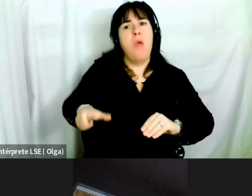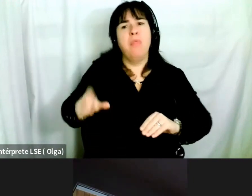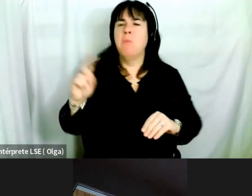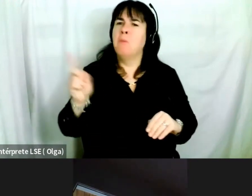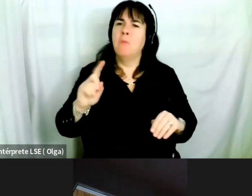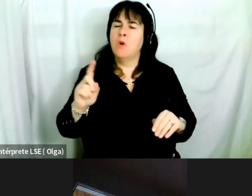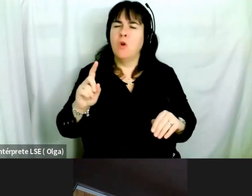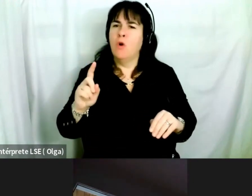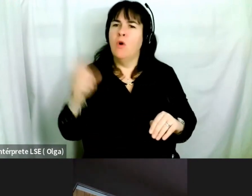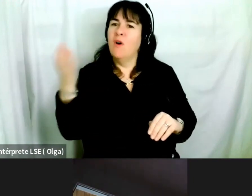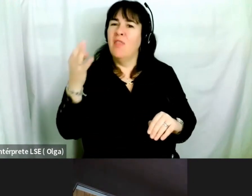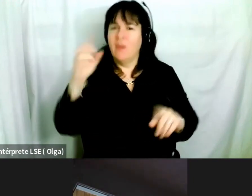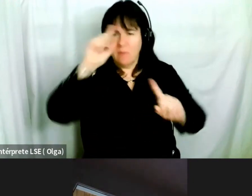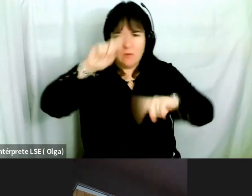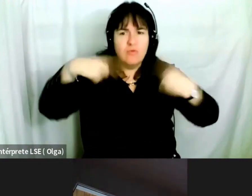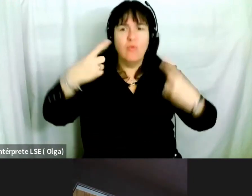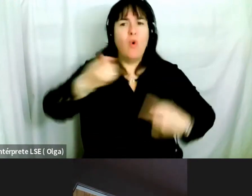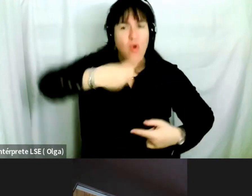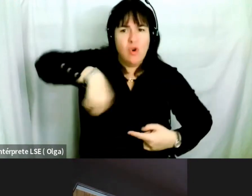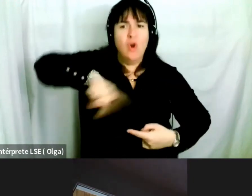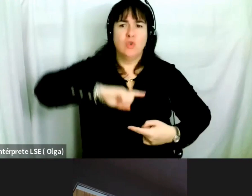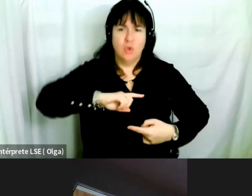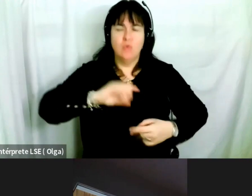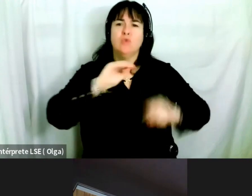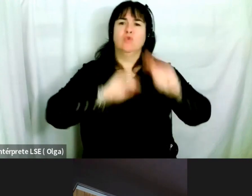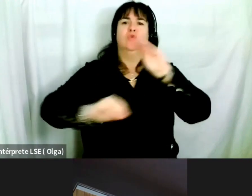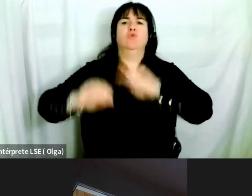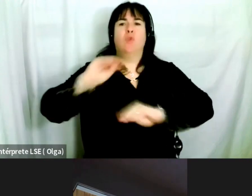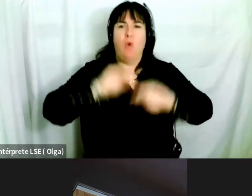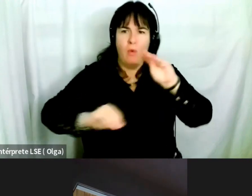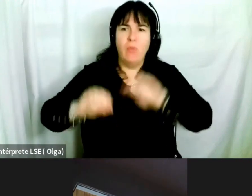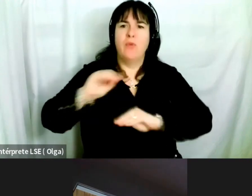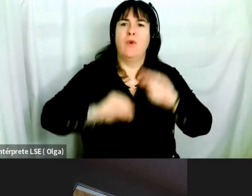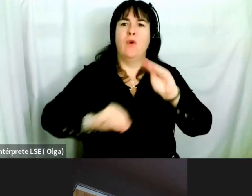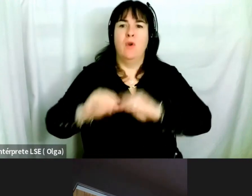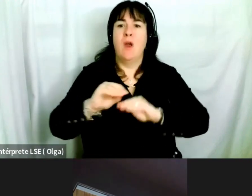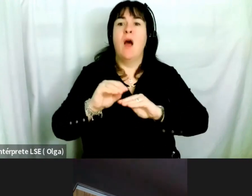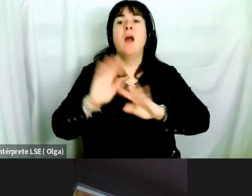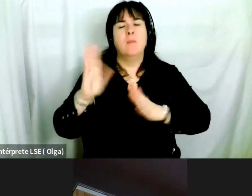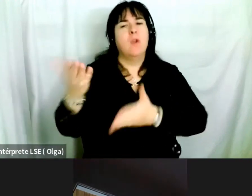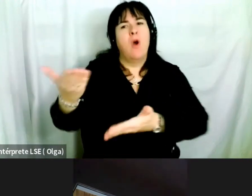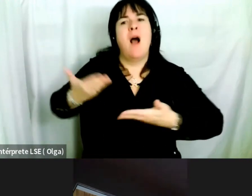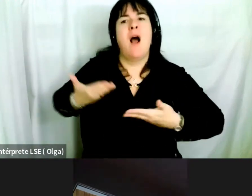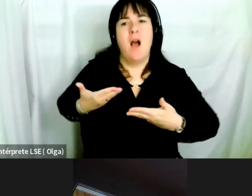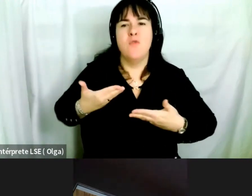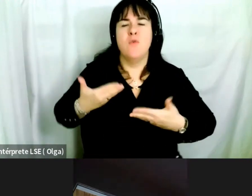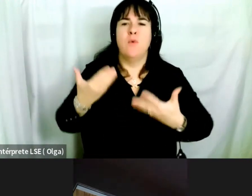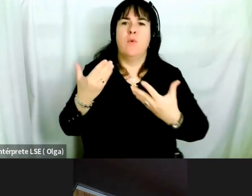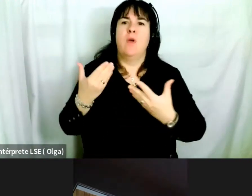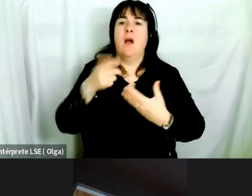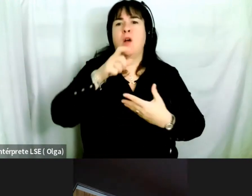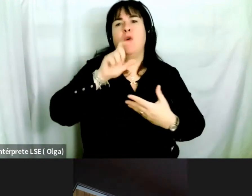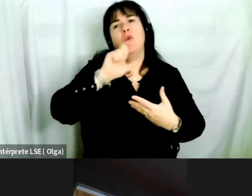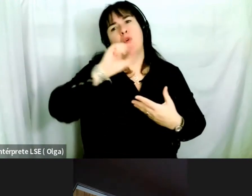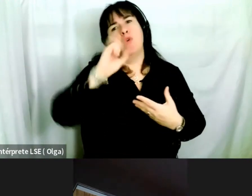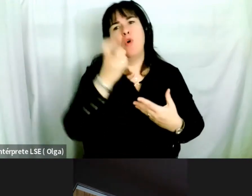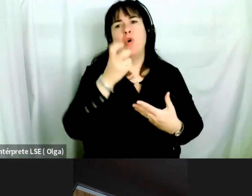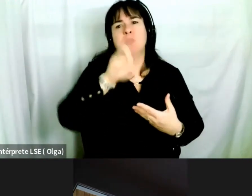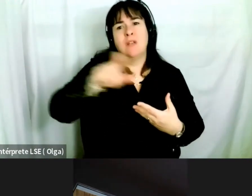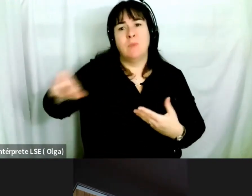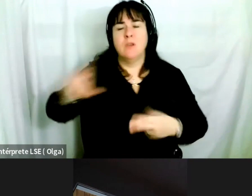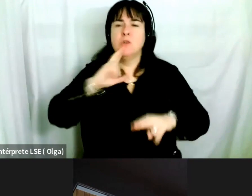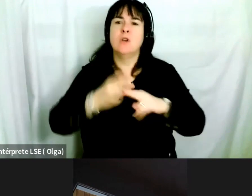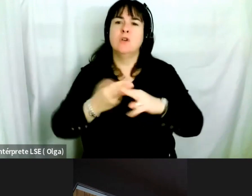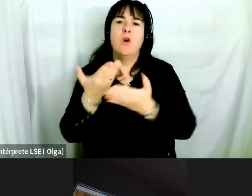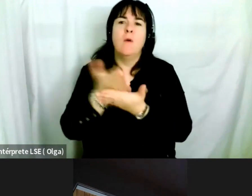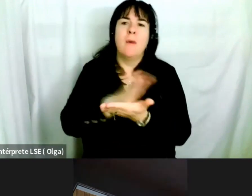resolverlos por nosotros mismos, eso sí, con ayuda de personas, de terceras personas, como puede ser un mediador, como puede ser un conciliador, como puede